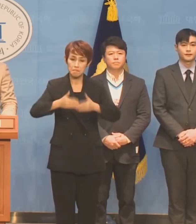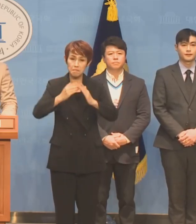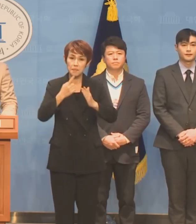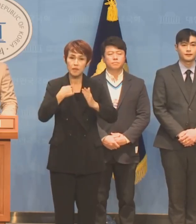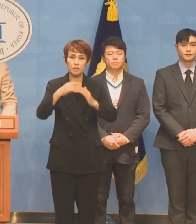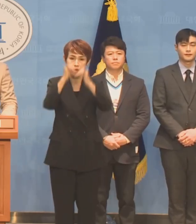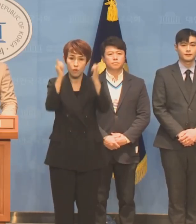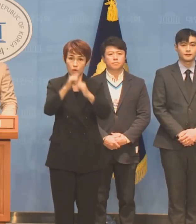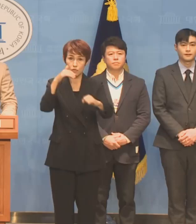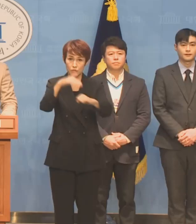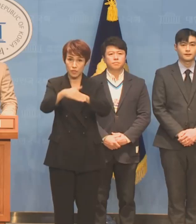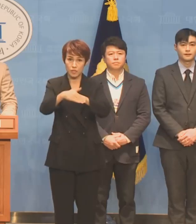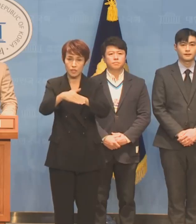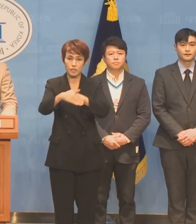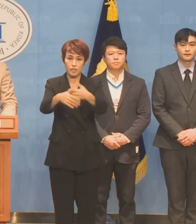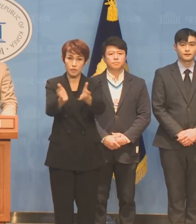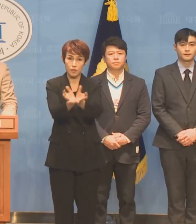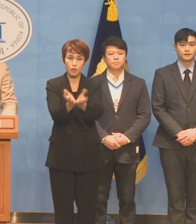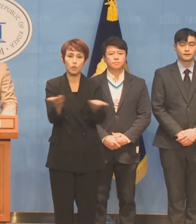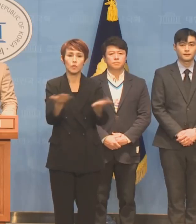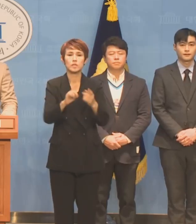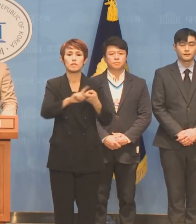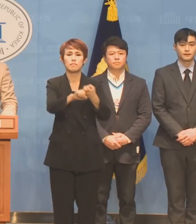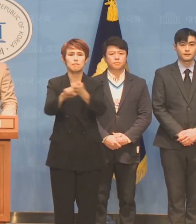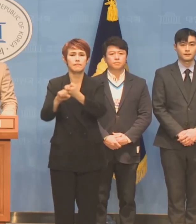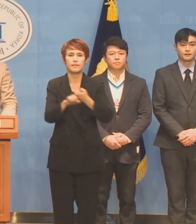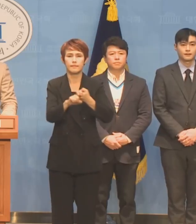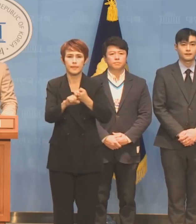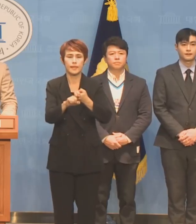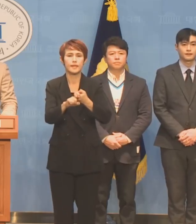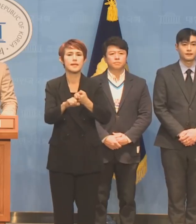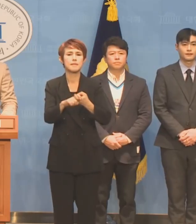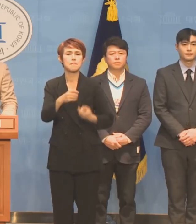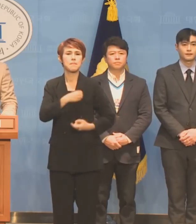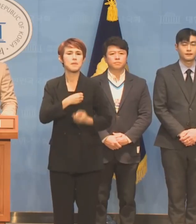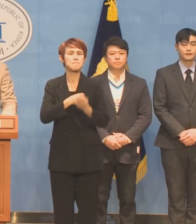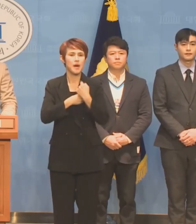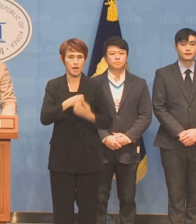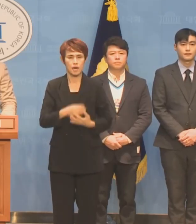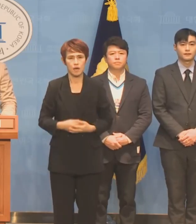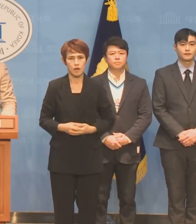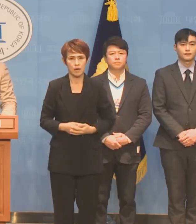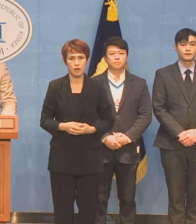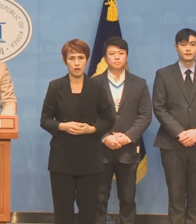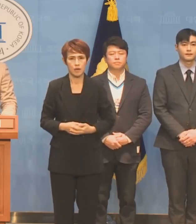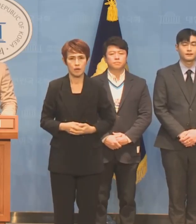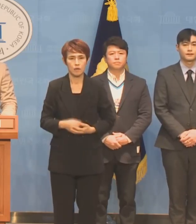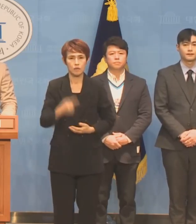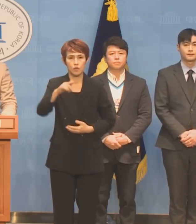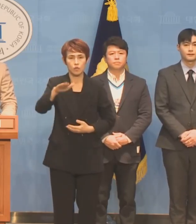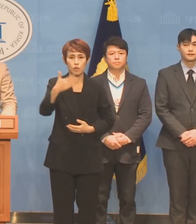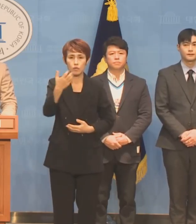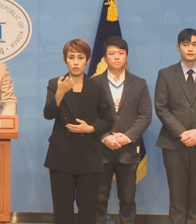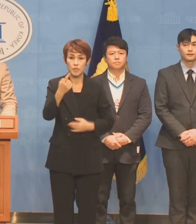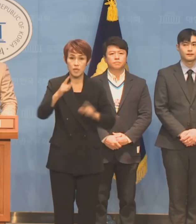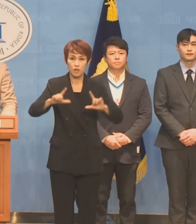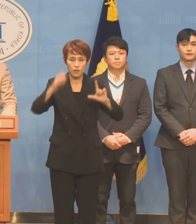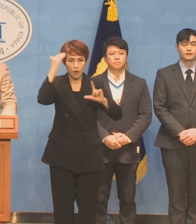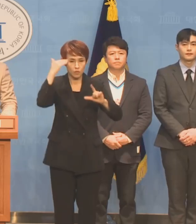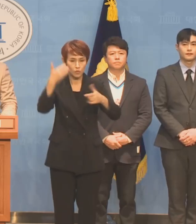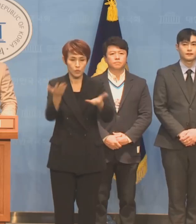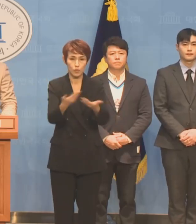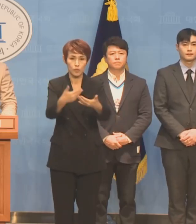조직인 인천지역 민주노동자연맹 핵심 멤버였으며 1991년 한국노동당 창당에